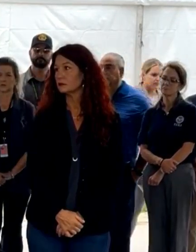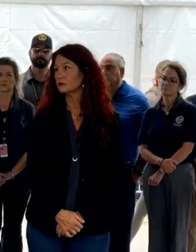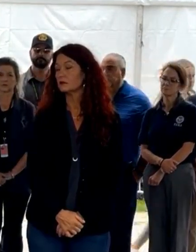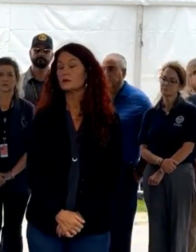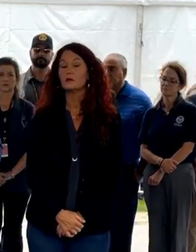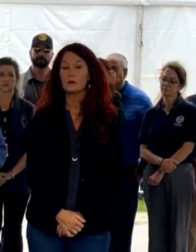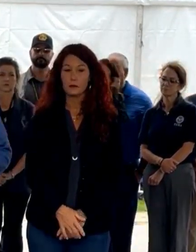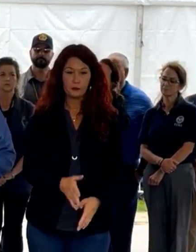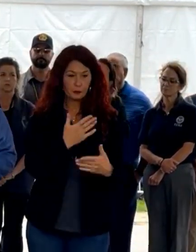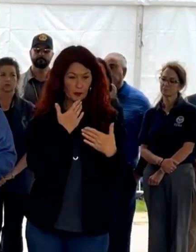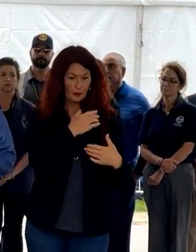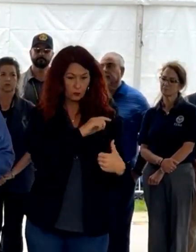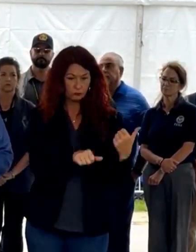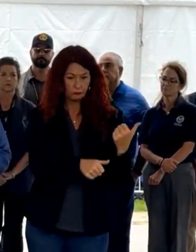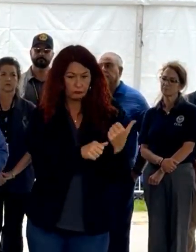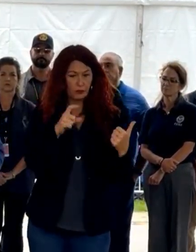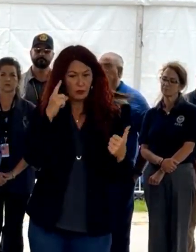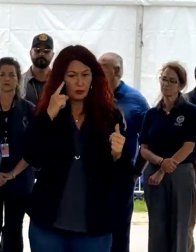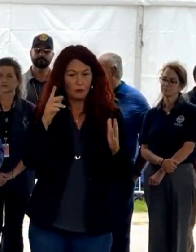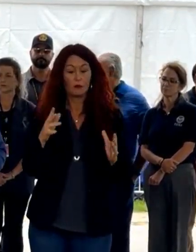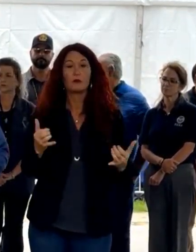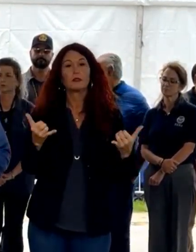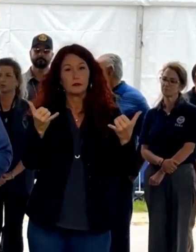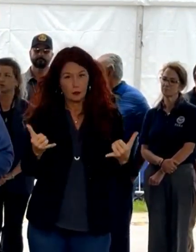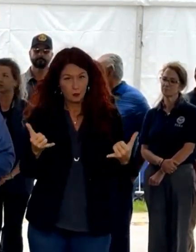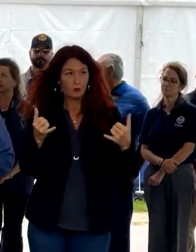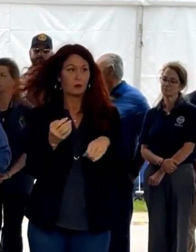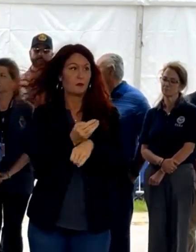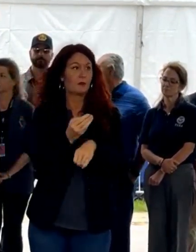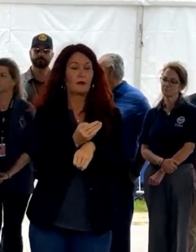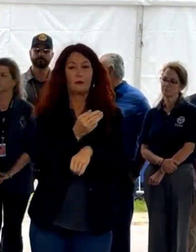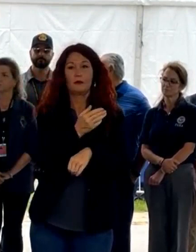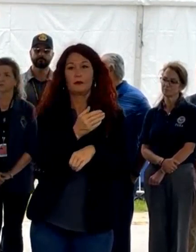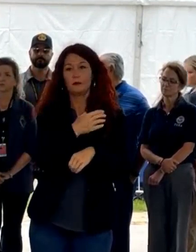Thank you very much, Lieutenant Governor. Miami-Dade County Mayor Daniela Levine Cava.